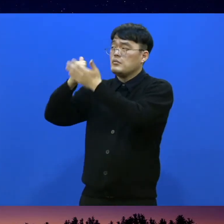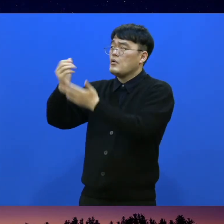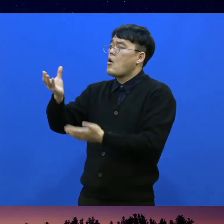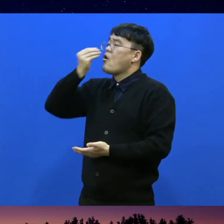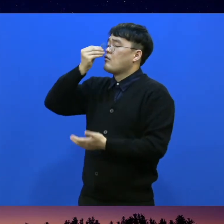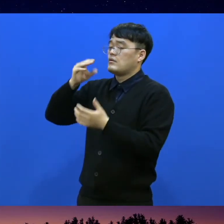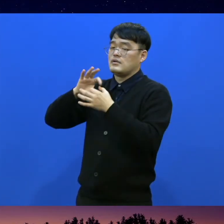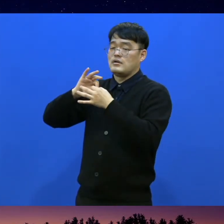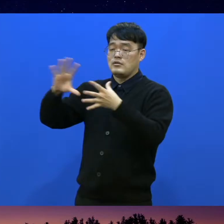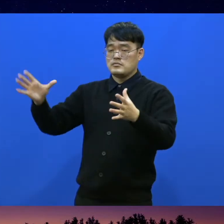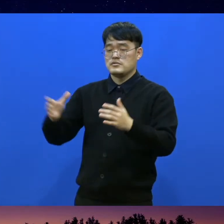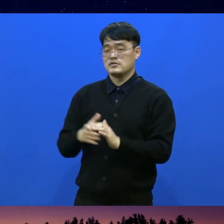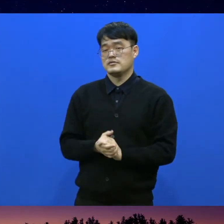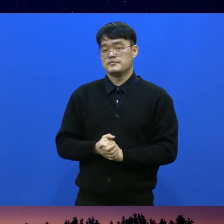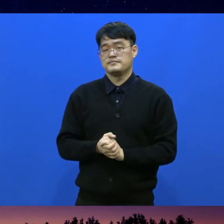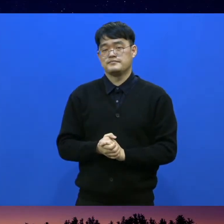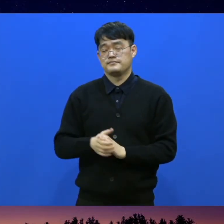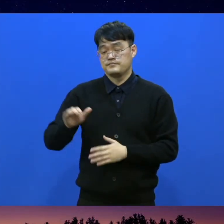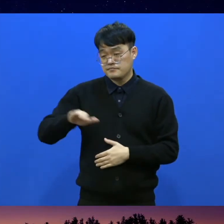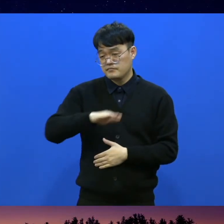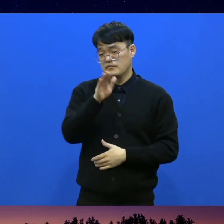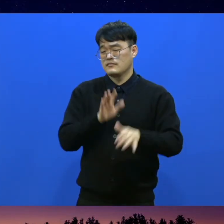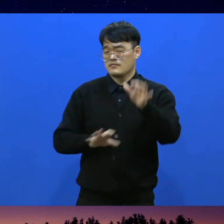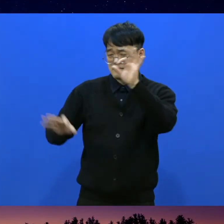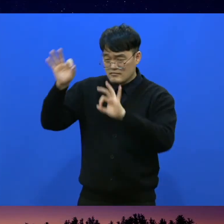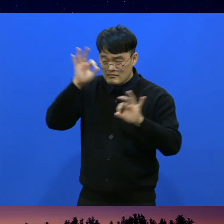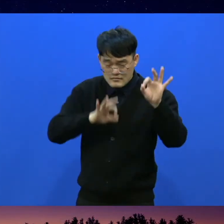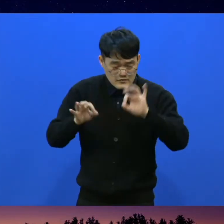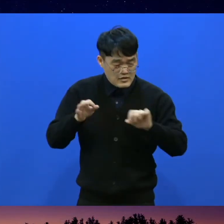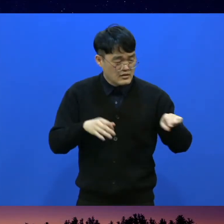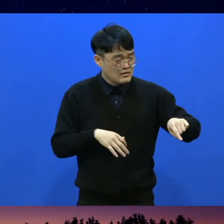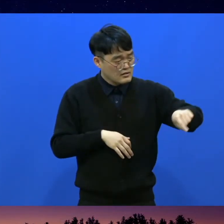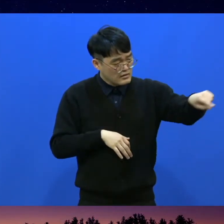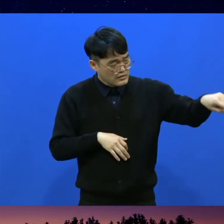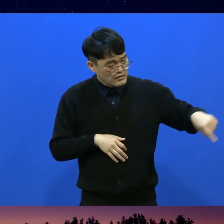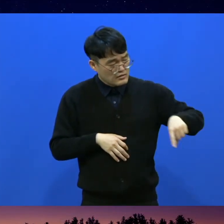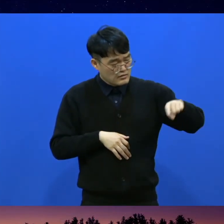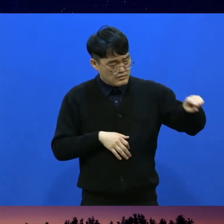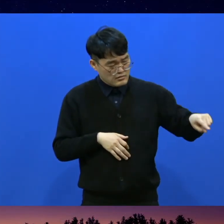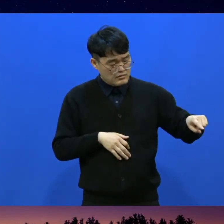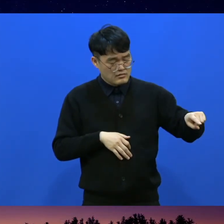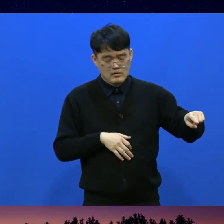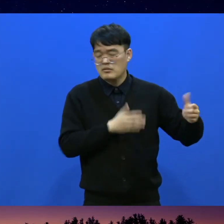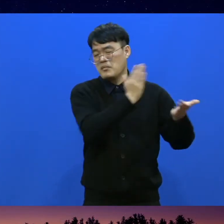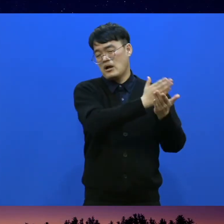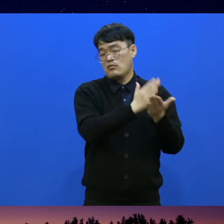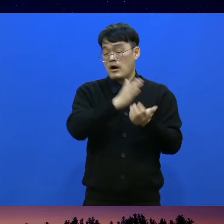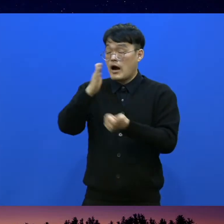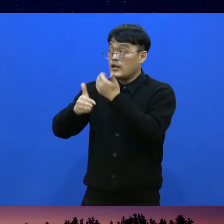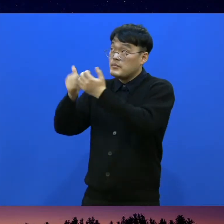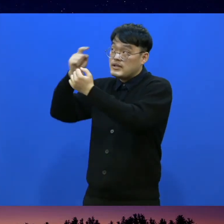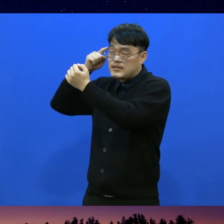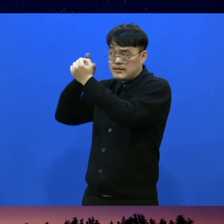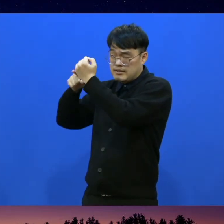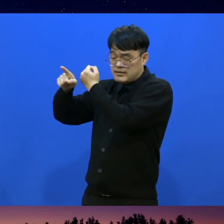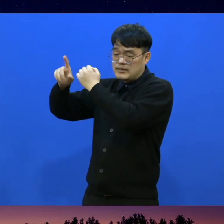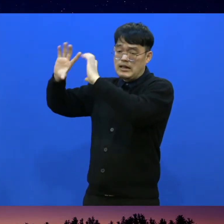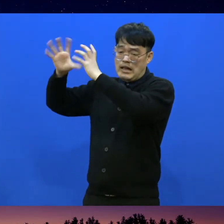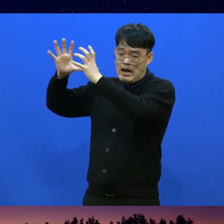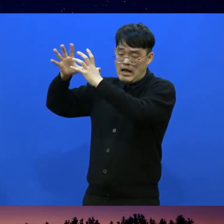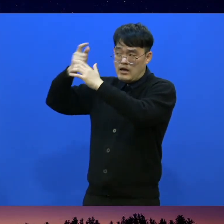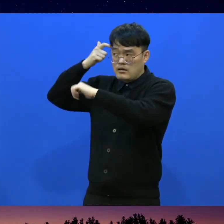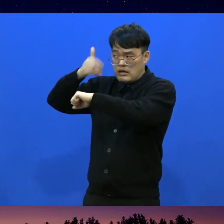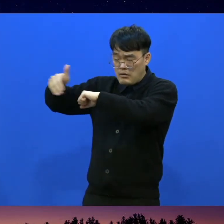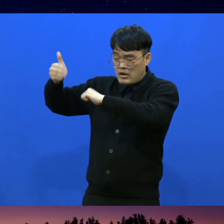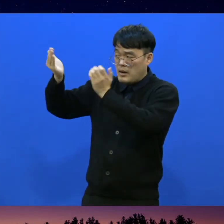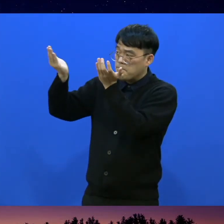상관없이 우리가 구하는 것이 그런 것들에 부합되는 것을 확인해야 합니다. 아무리 우리가 기도에 정성을 들이고 간청을 해도 하나님의